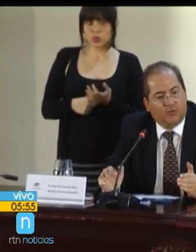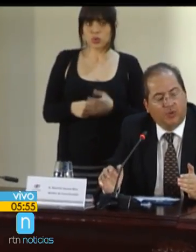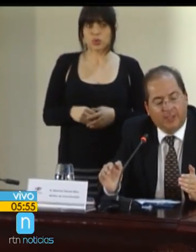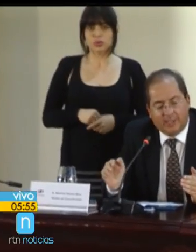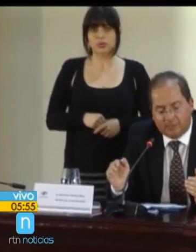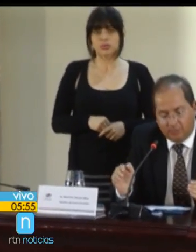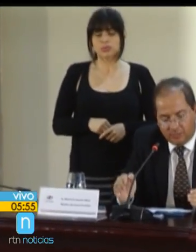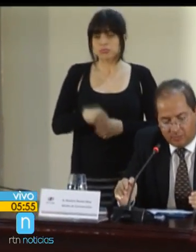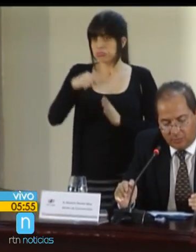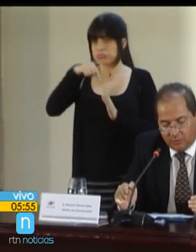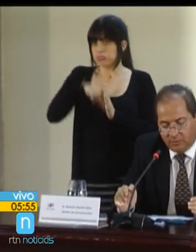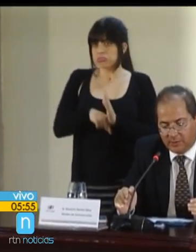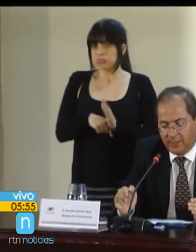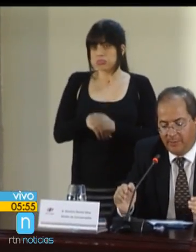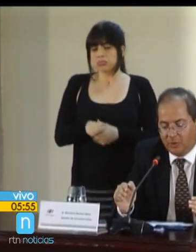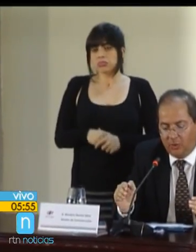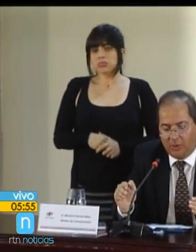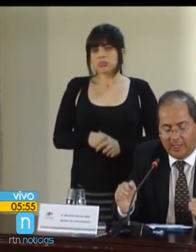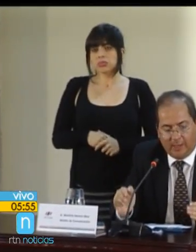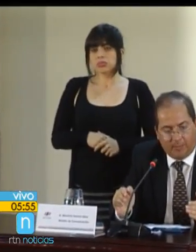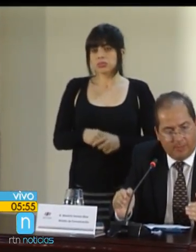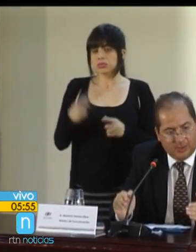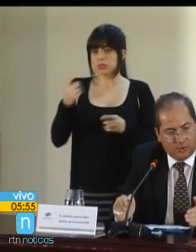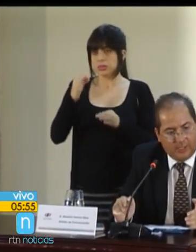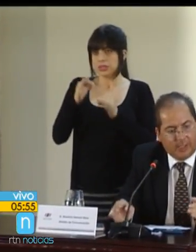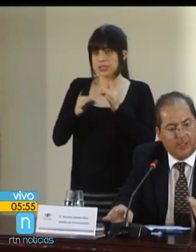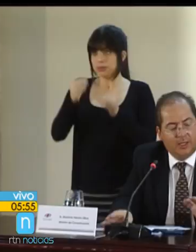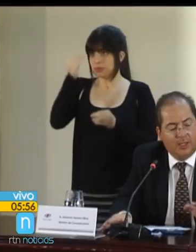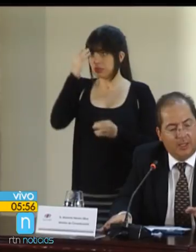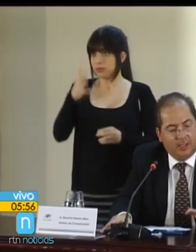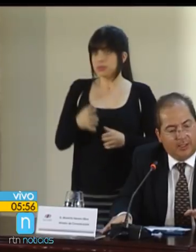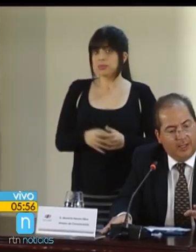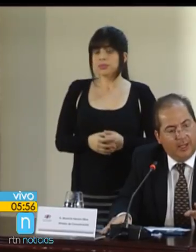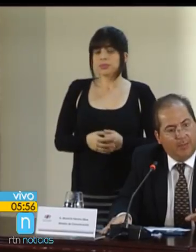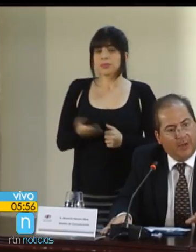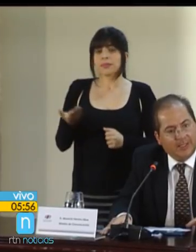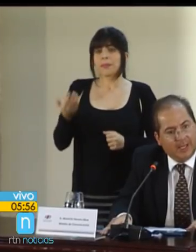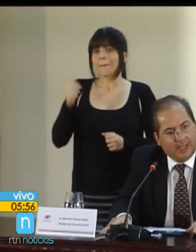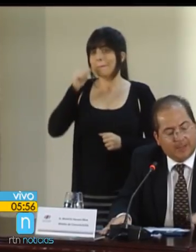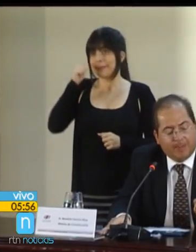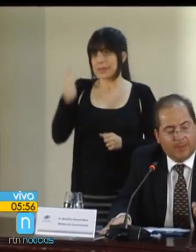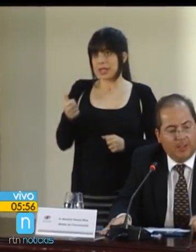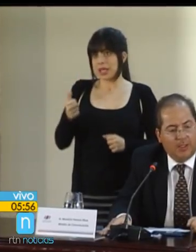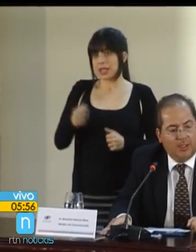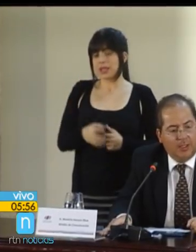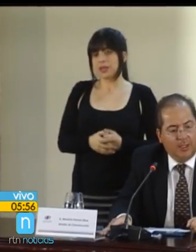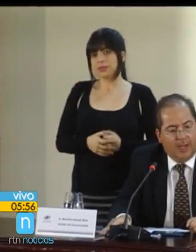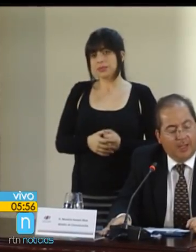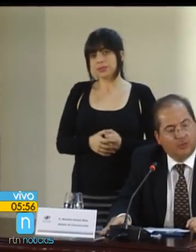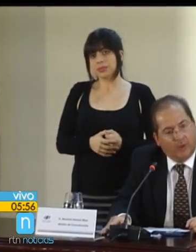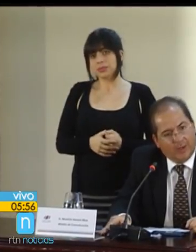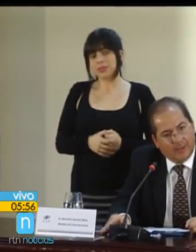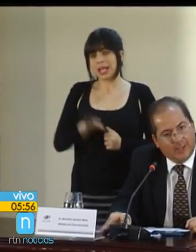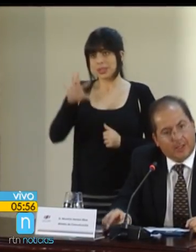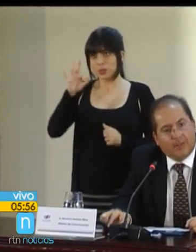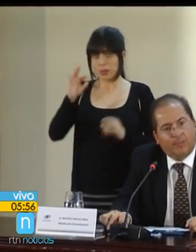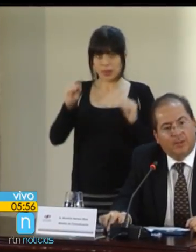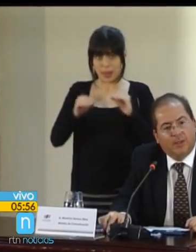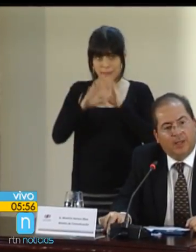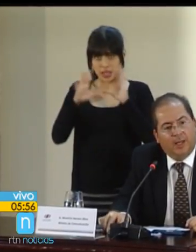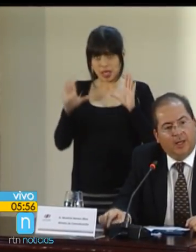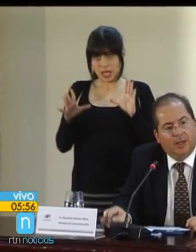a profundidad, se limitó a mencionar que mañana a las 9 de la